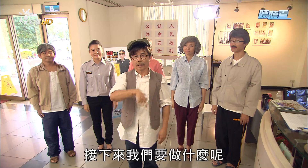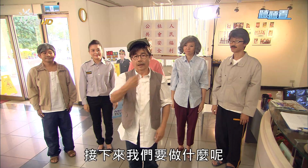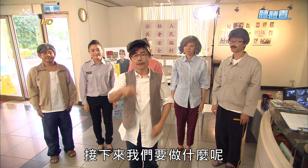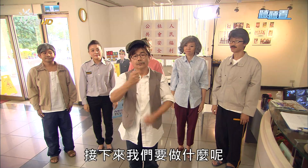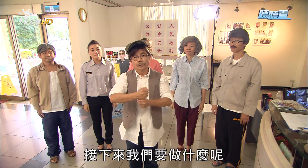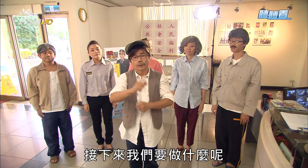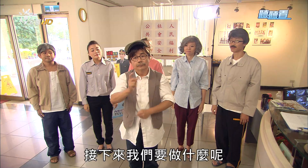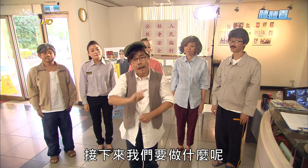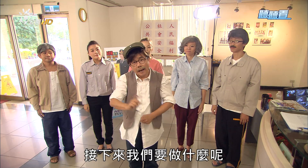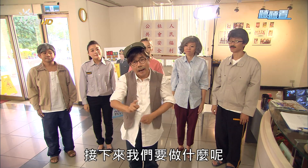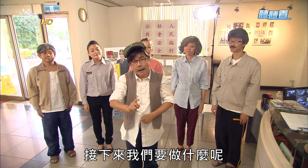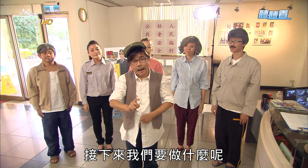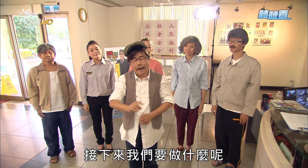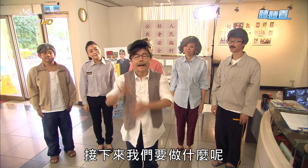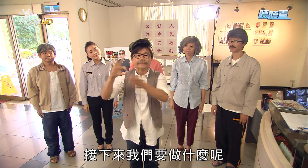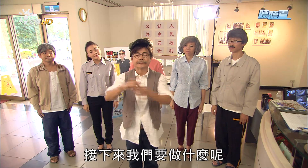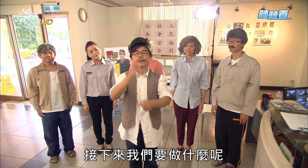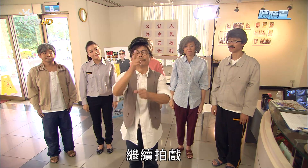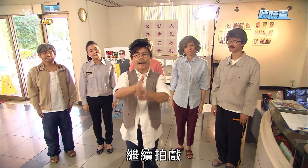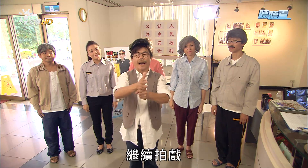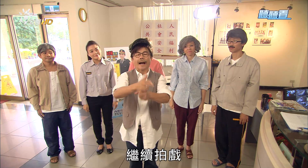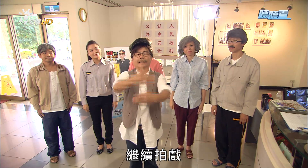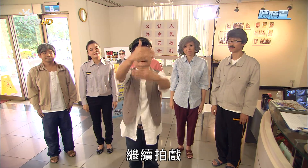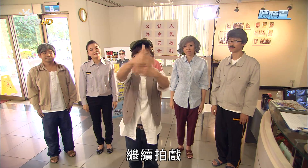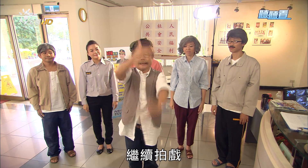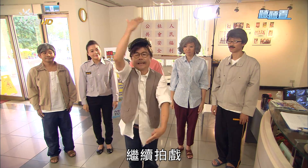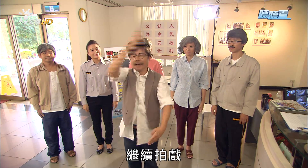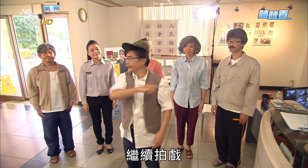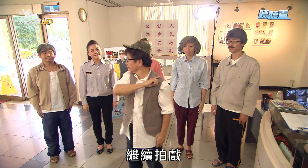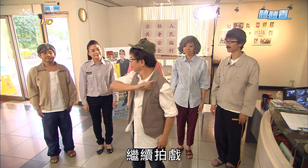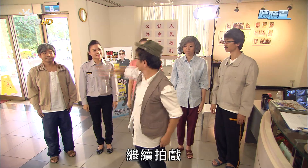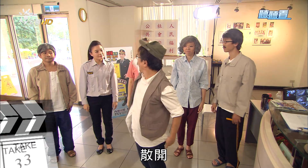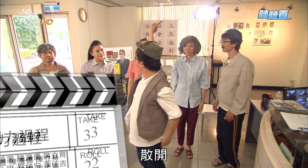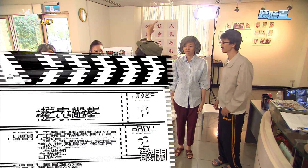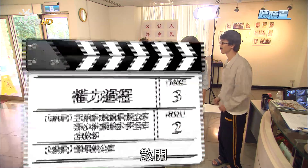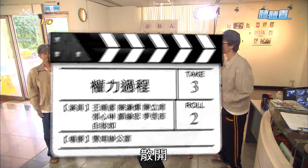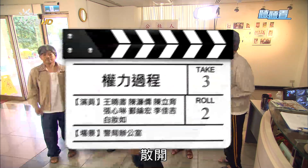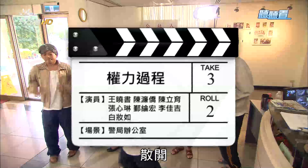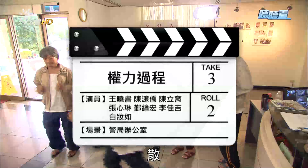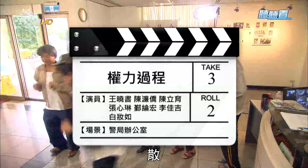接下来我们要做什么呢？继续拍戏啊！散开！哎呀，